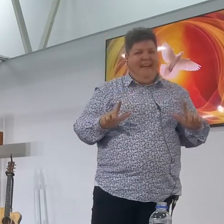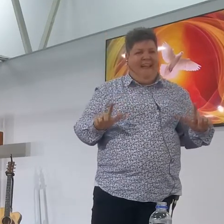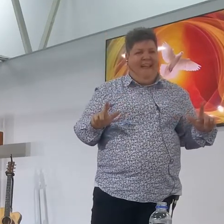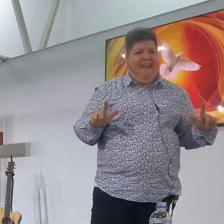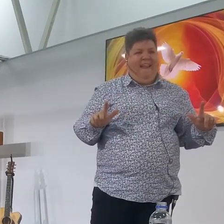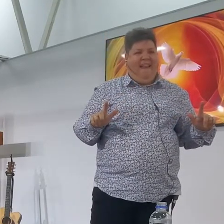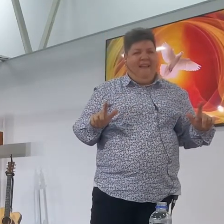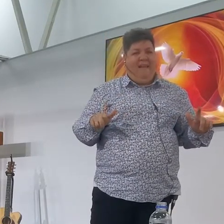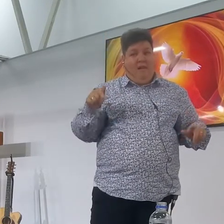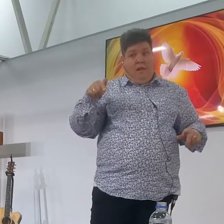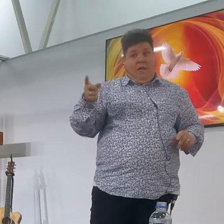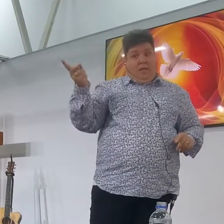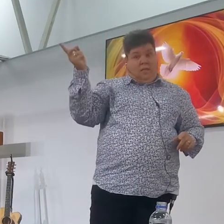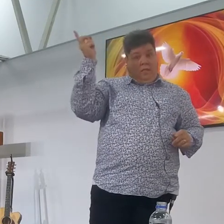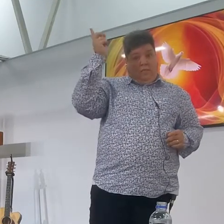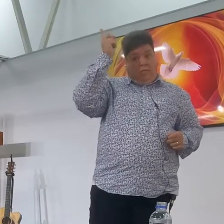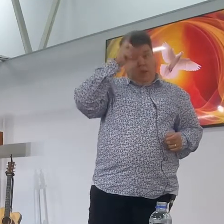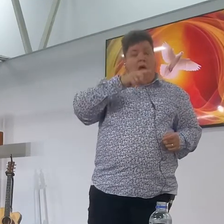vind daar herlewing plaas, ek bedoel,